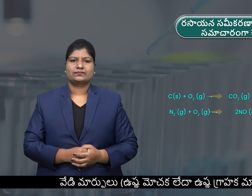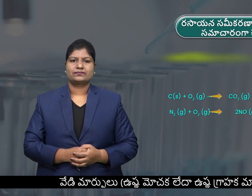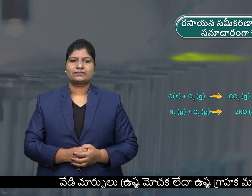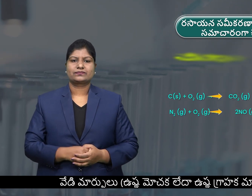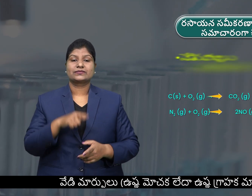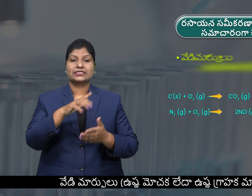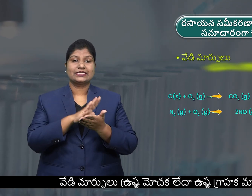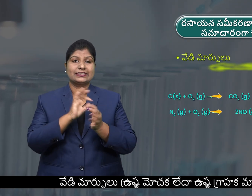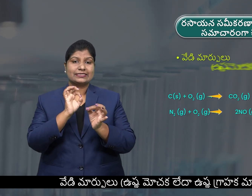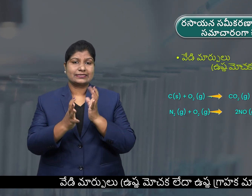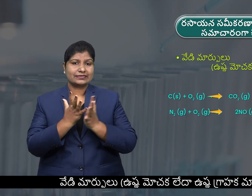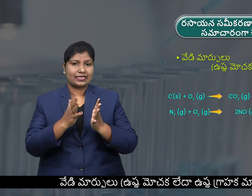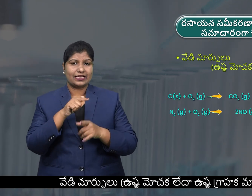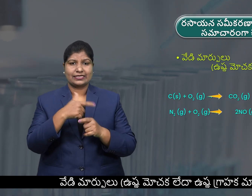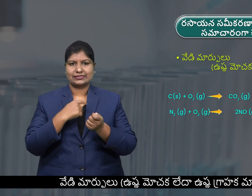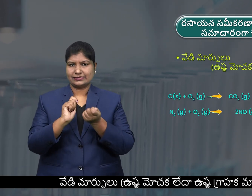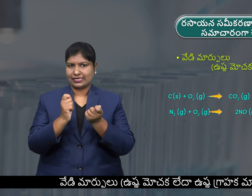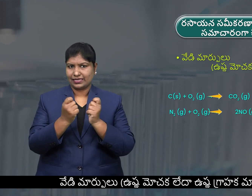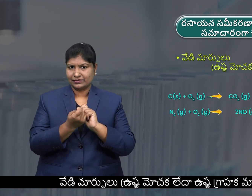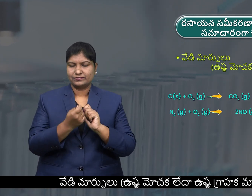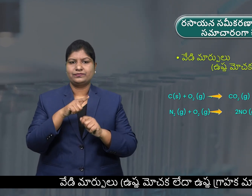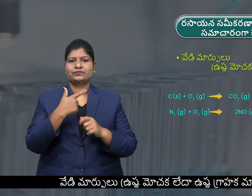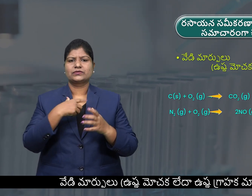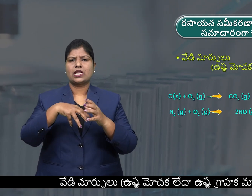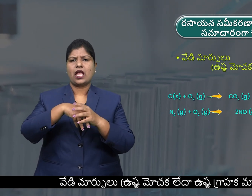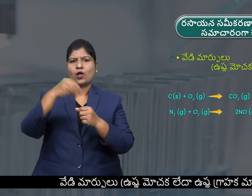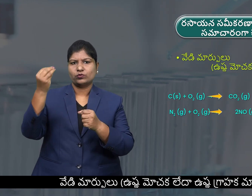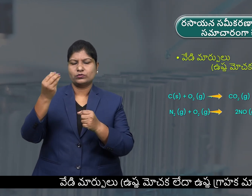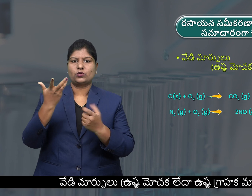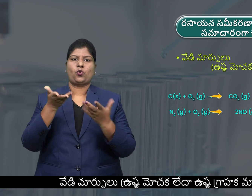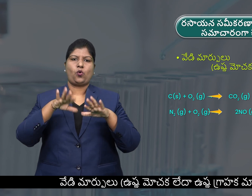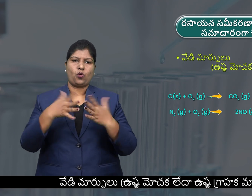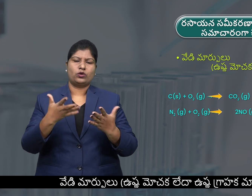వేడి మార్పులు, ఉష్ణమోచక లేదా ఉష్ణగ్రాహక మార్పు,